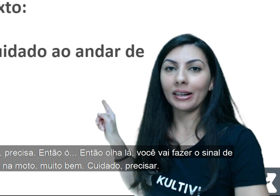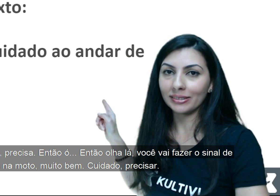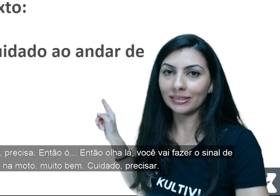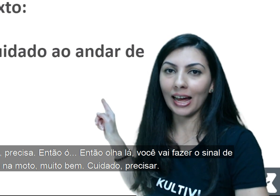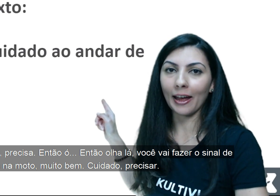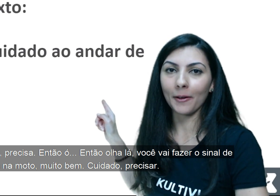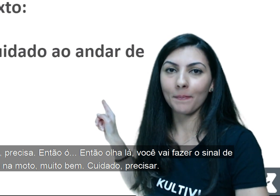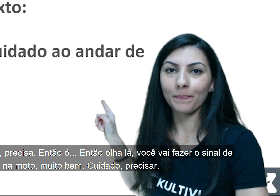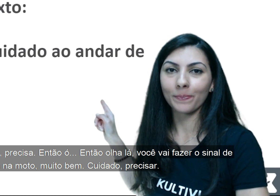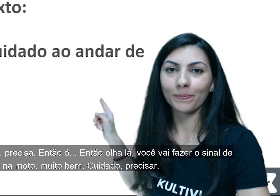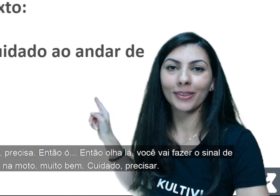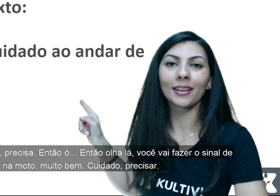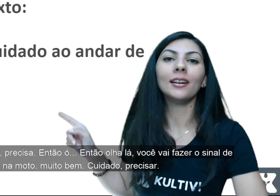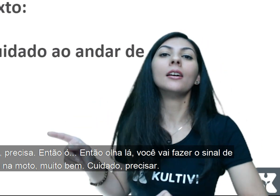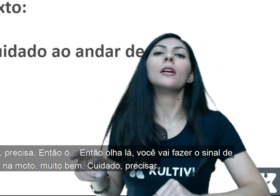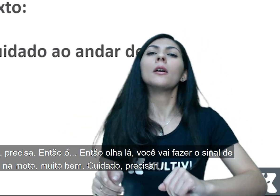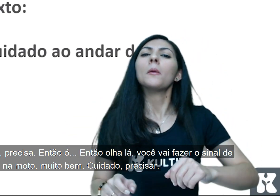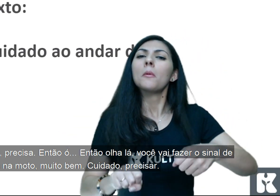Precisa, é.